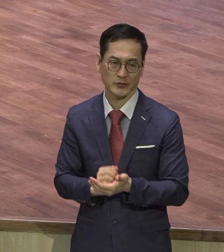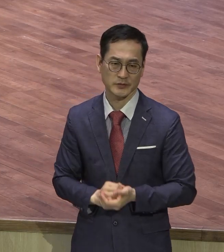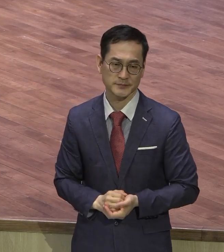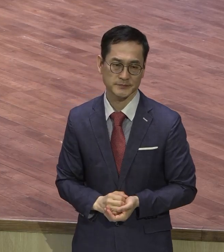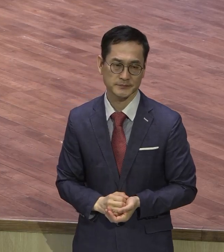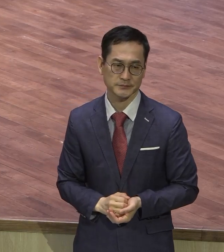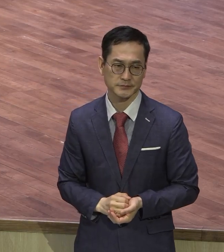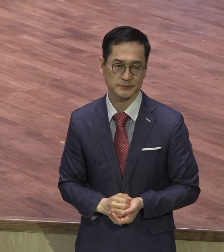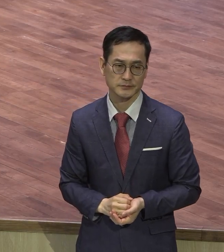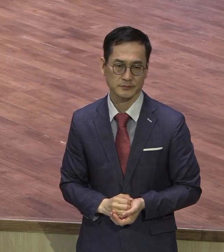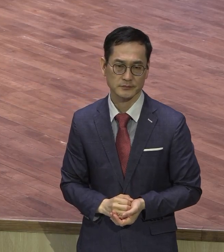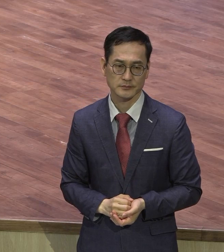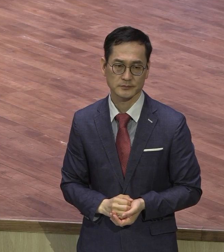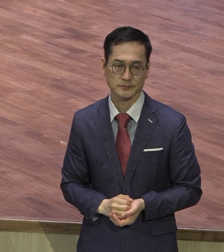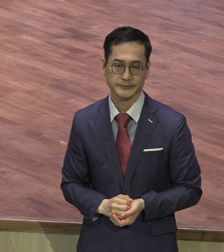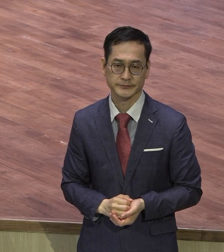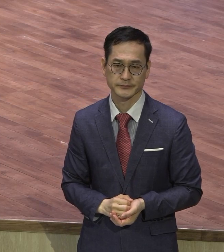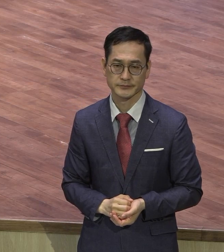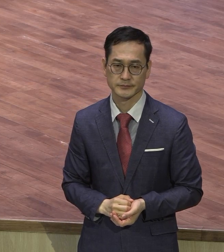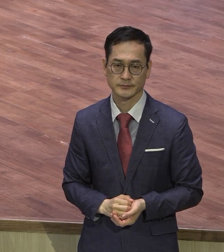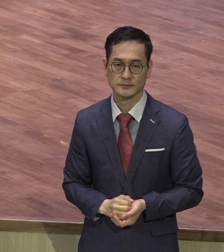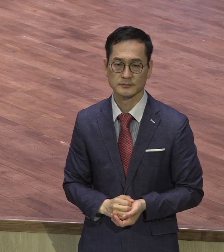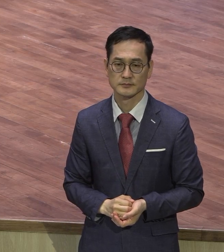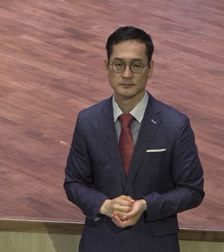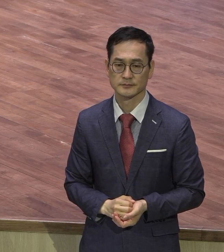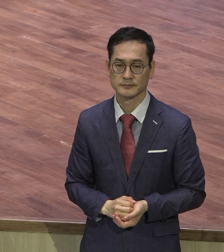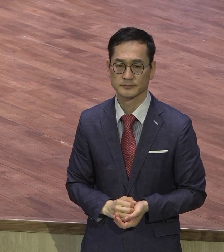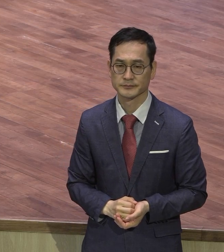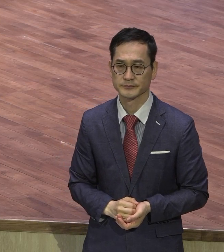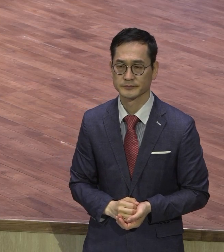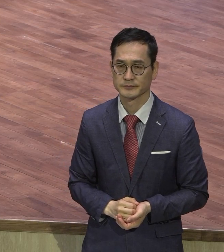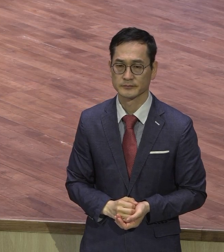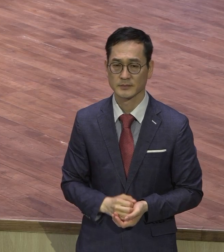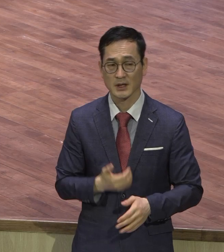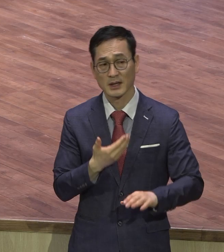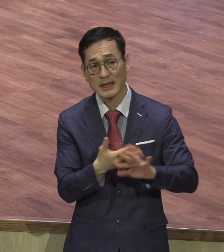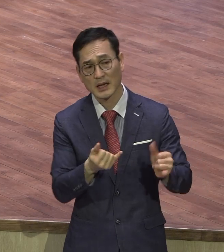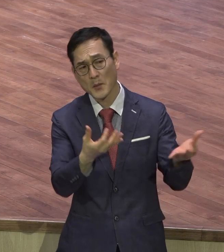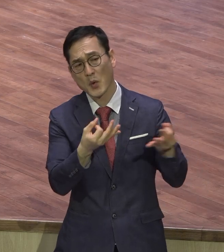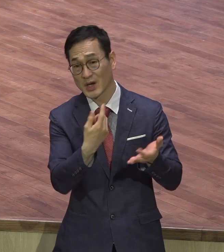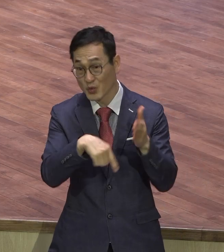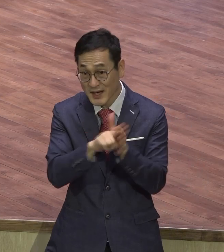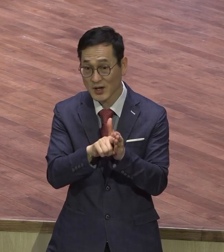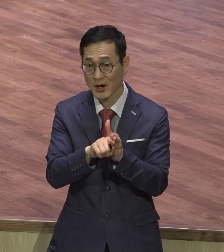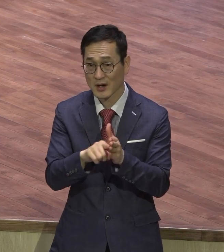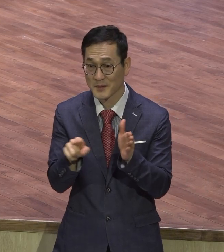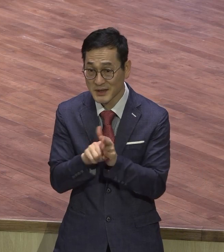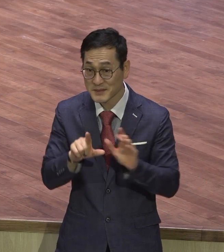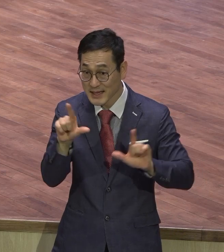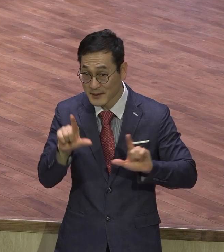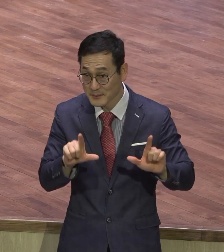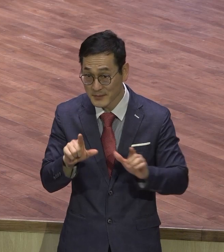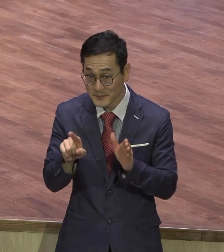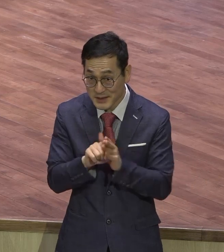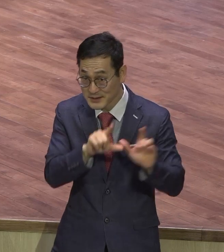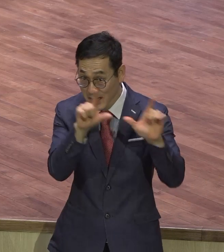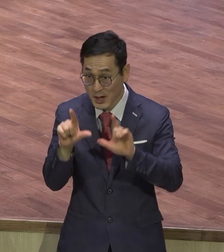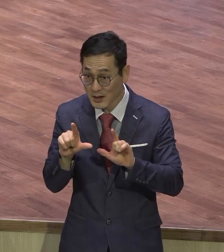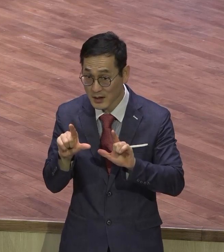얘기. 그런 식으로 교회 생활을 하지 말란 얘기예요. 그런 신앙생활